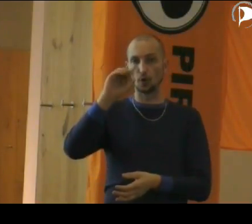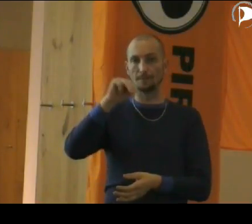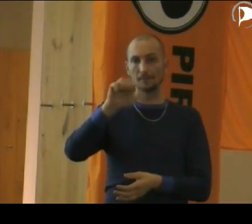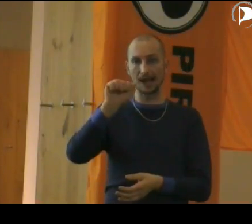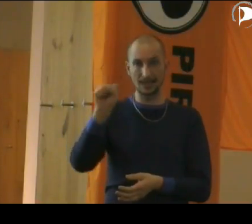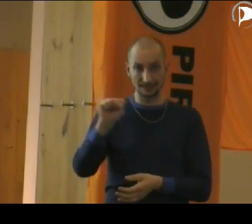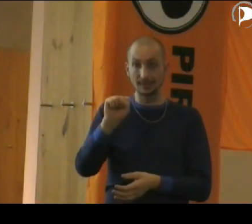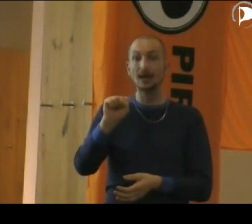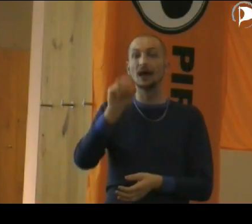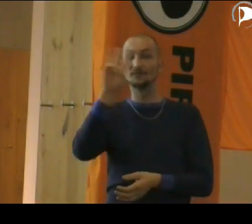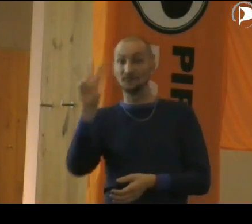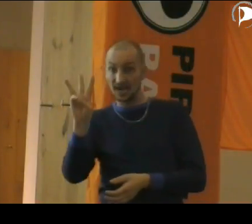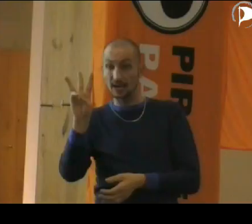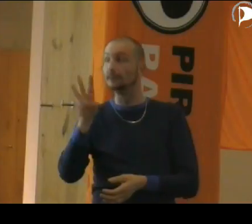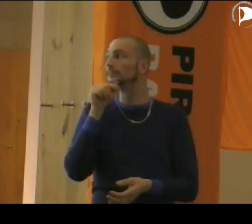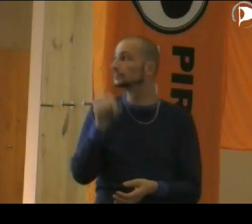auszugrenzen